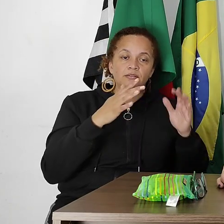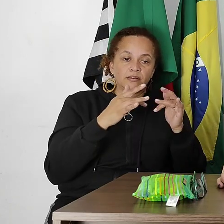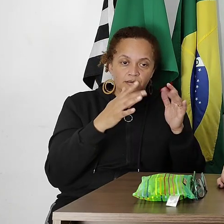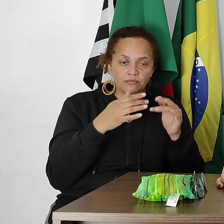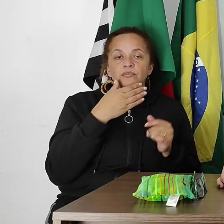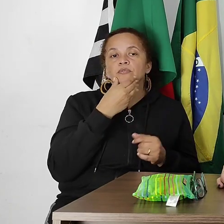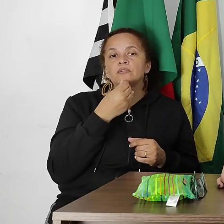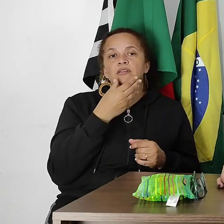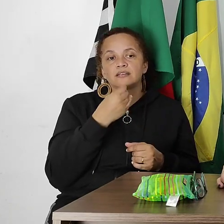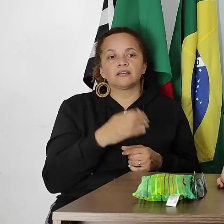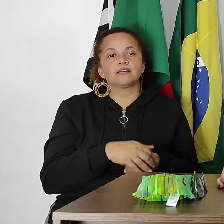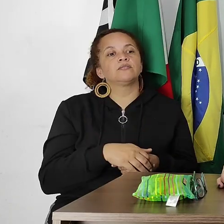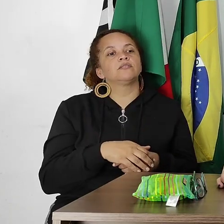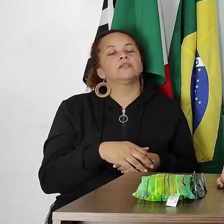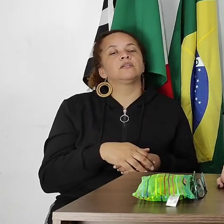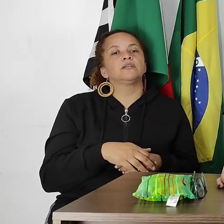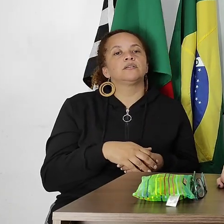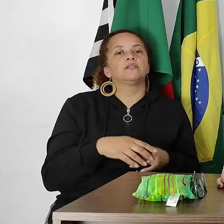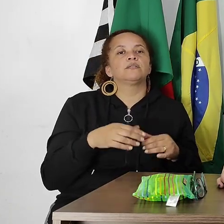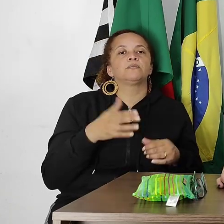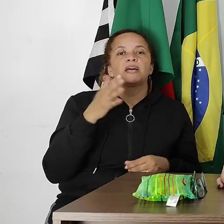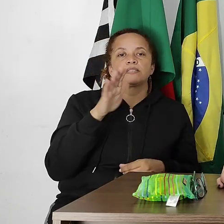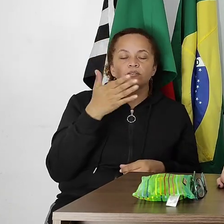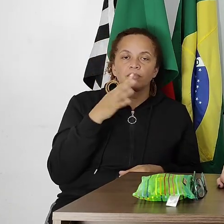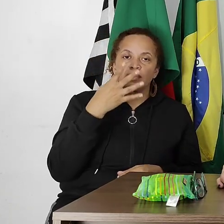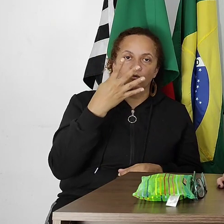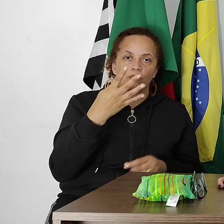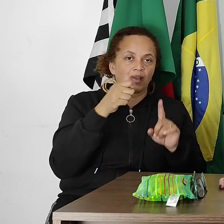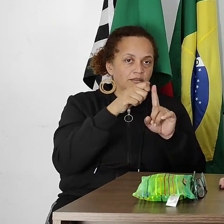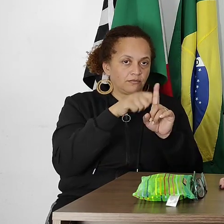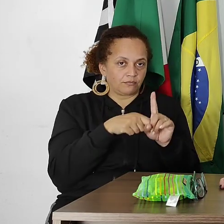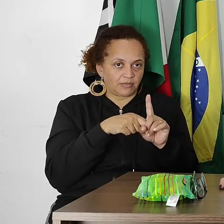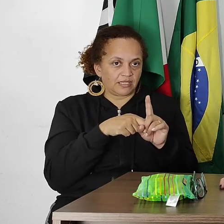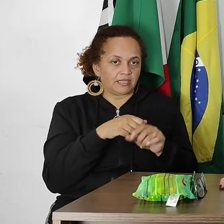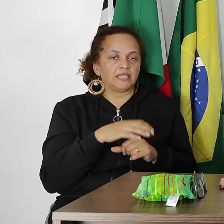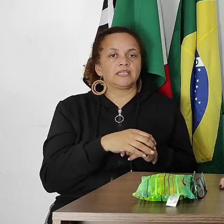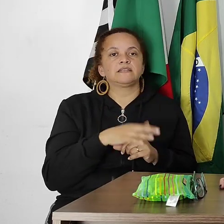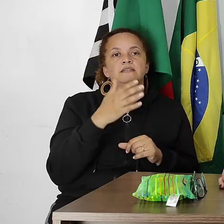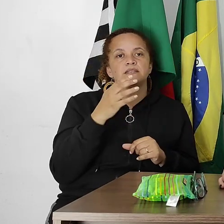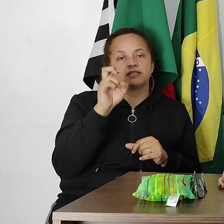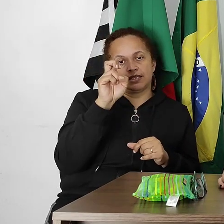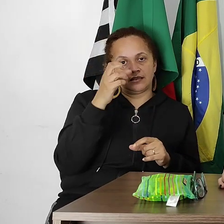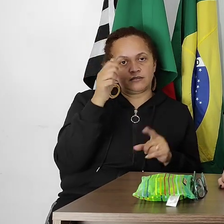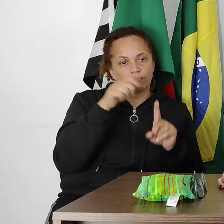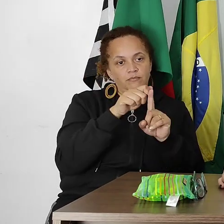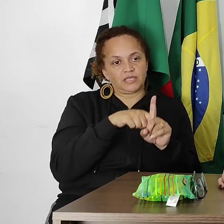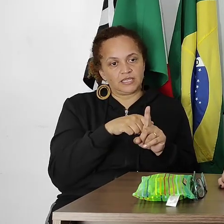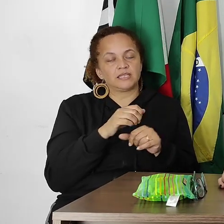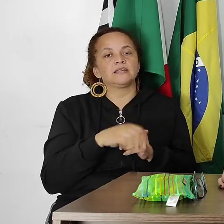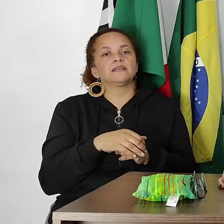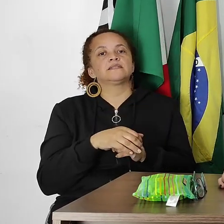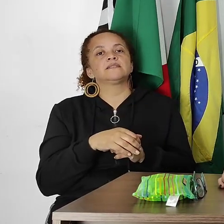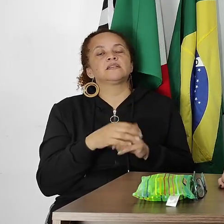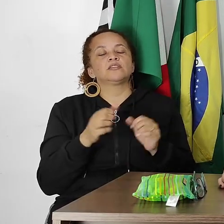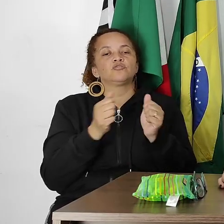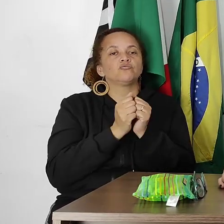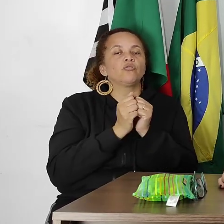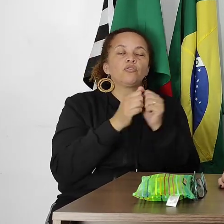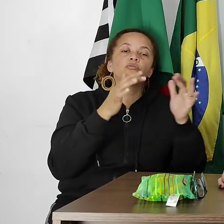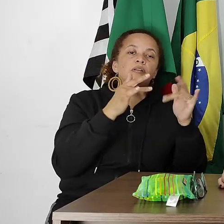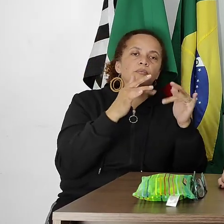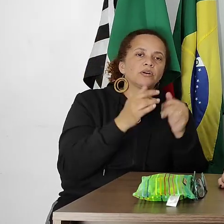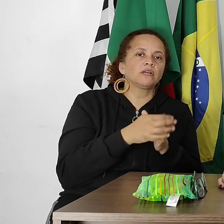4 a 5 meses comigo. Quando eu estava 6 meses de gestação, ele foi preso